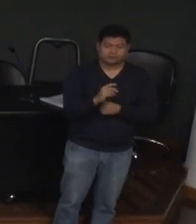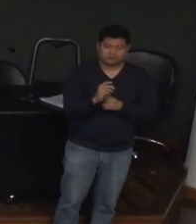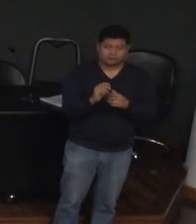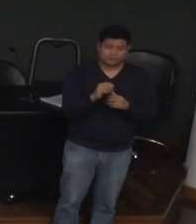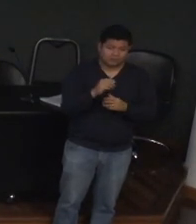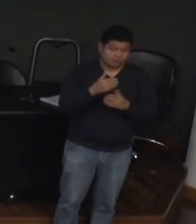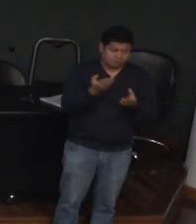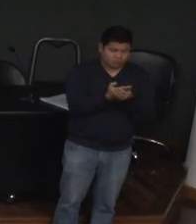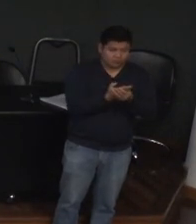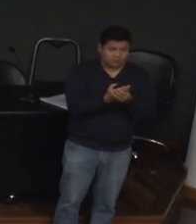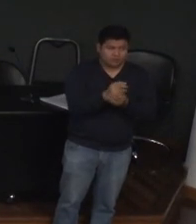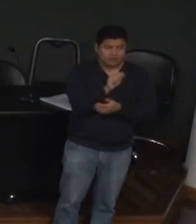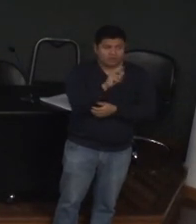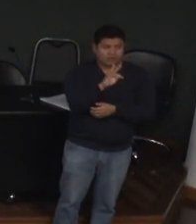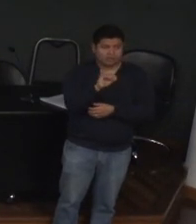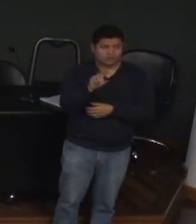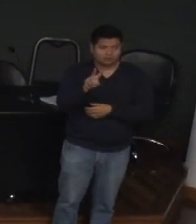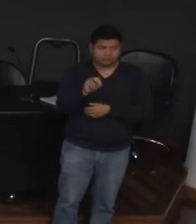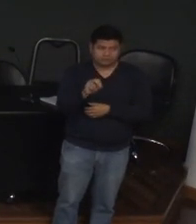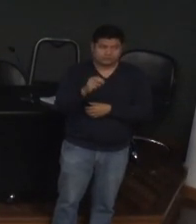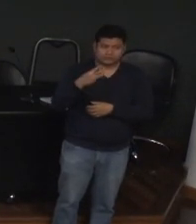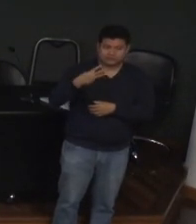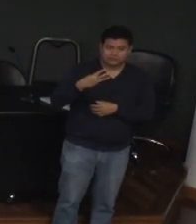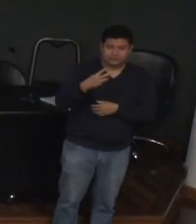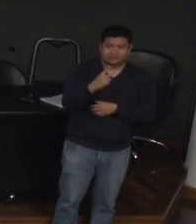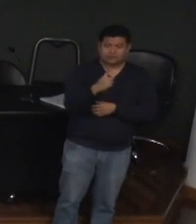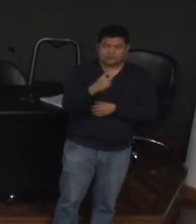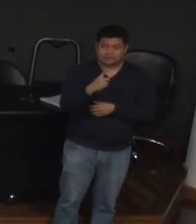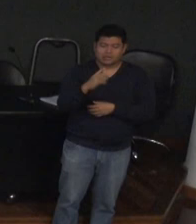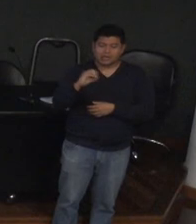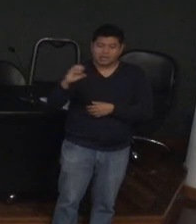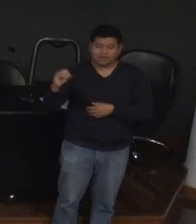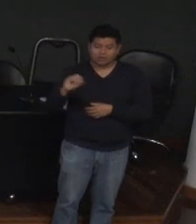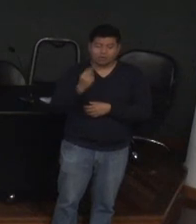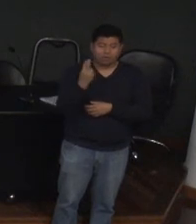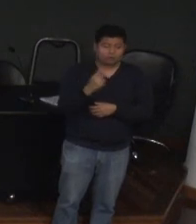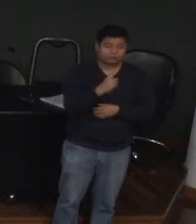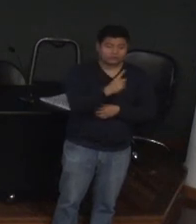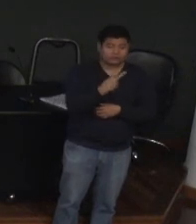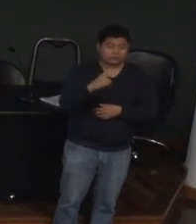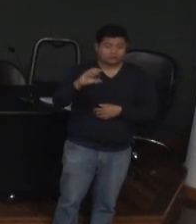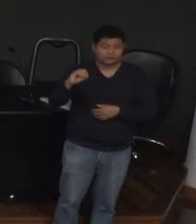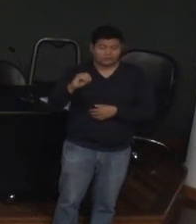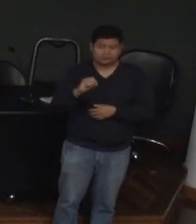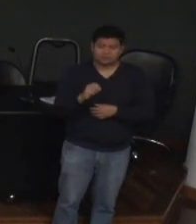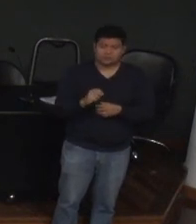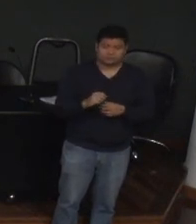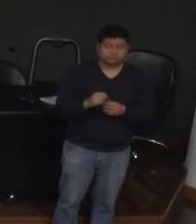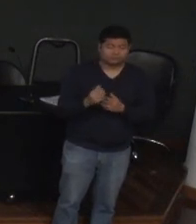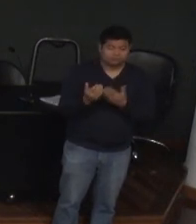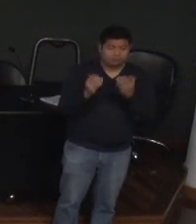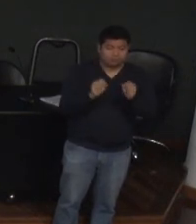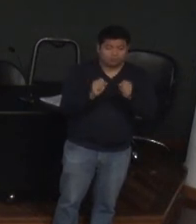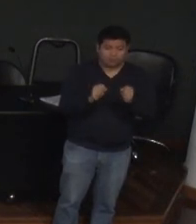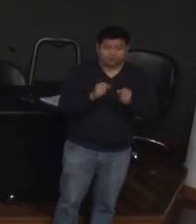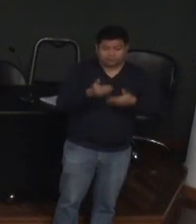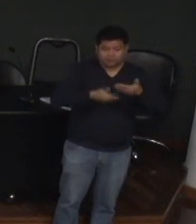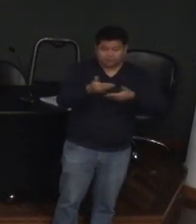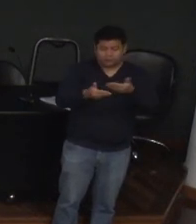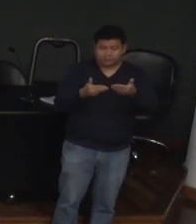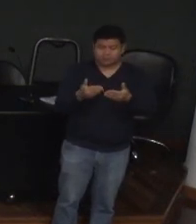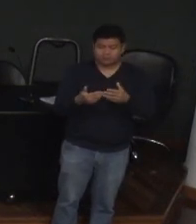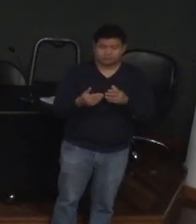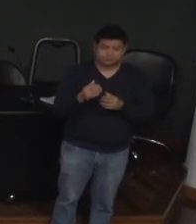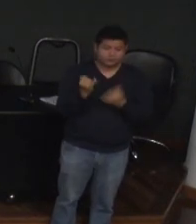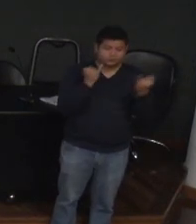120. Depende do número de ativos em que você tem o tratamento de dados, o número de processos em que